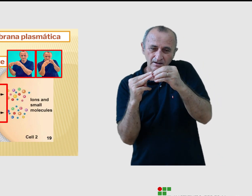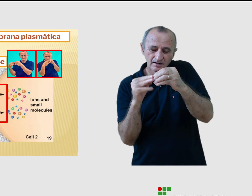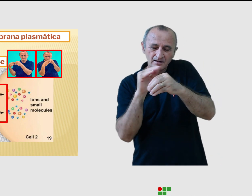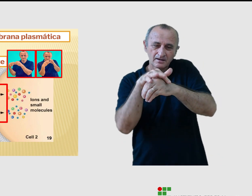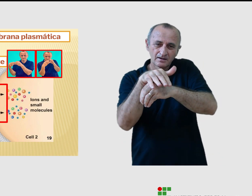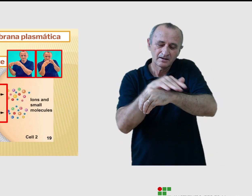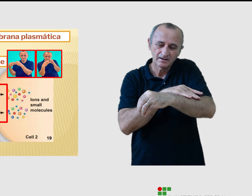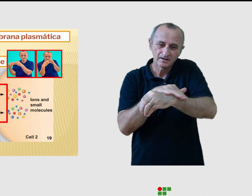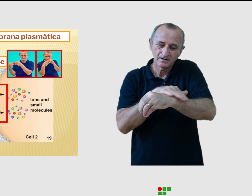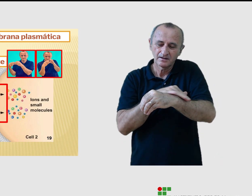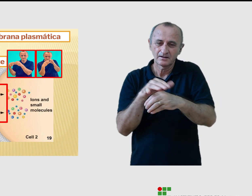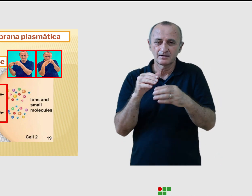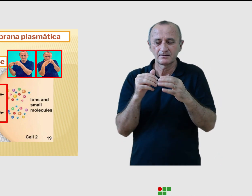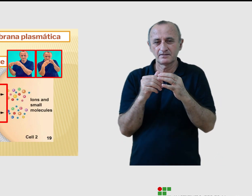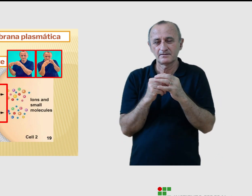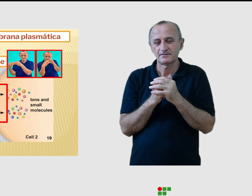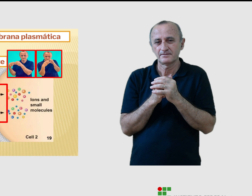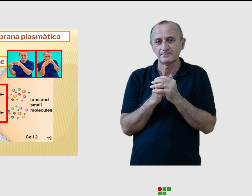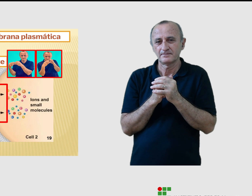célula.